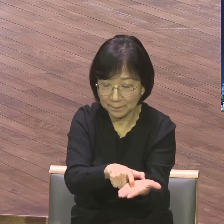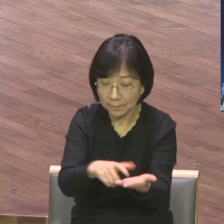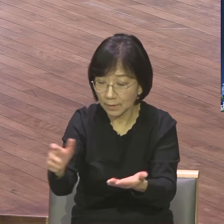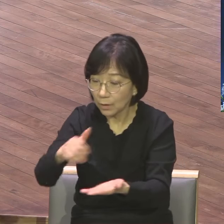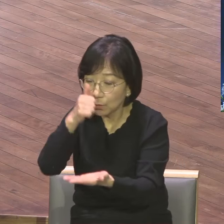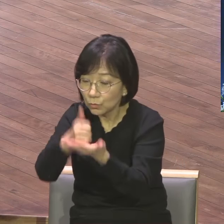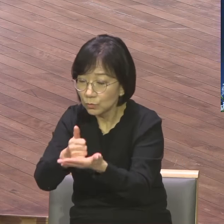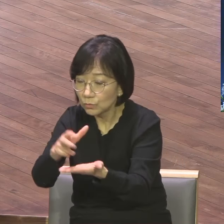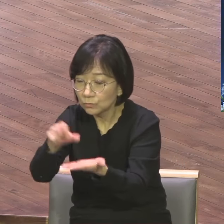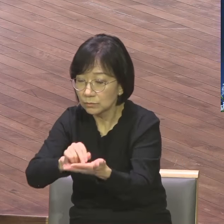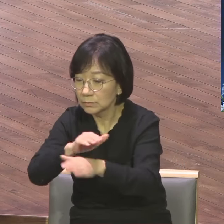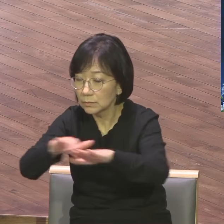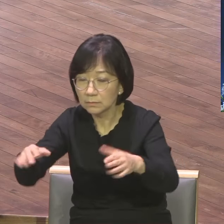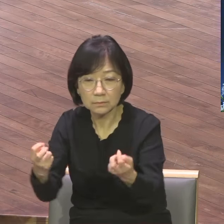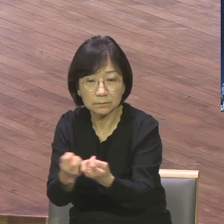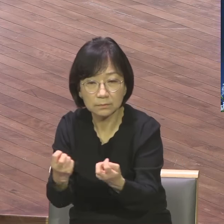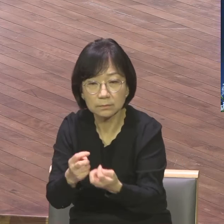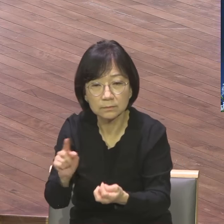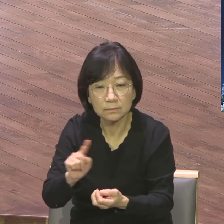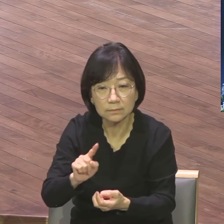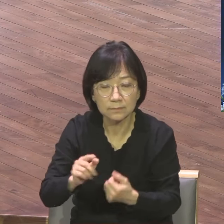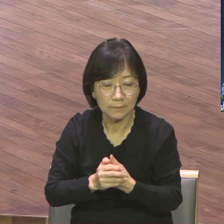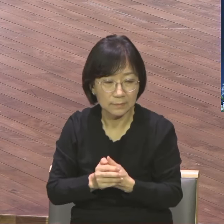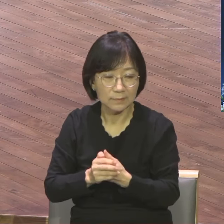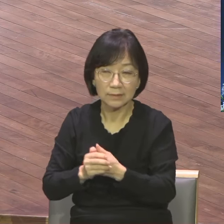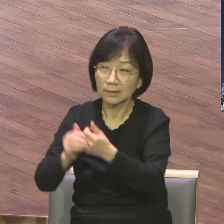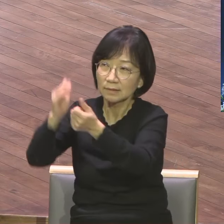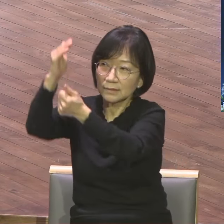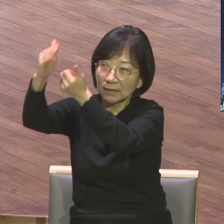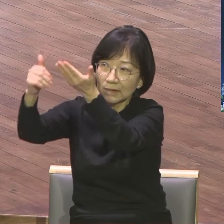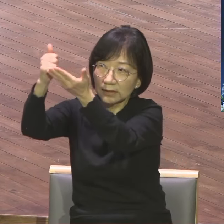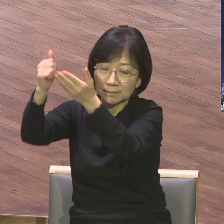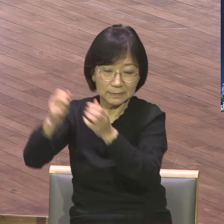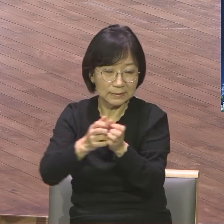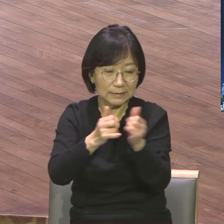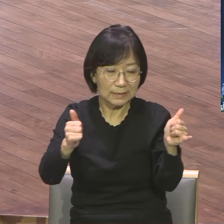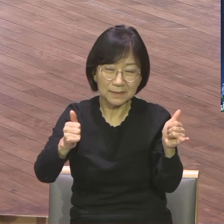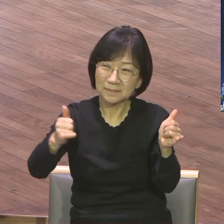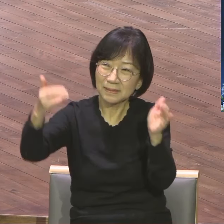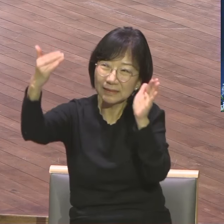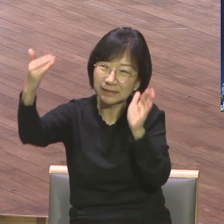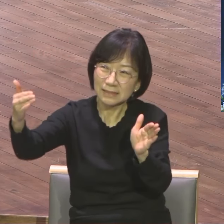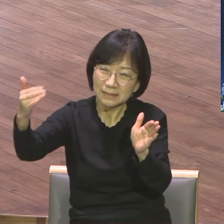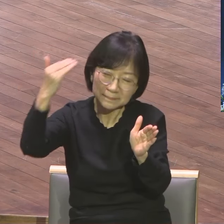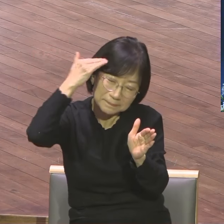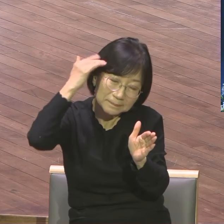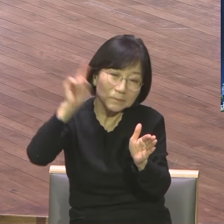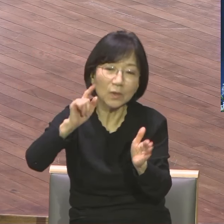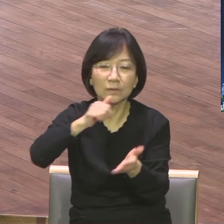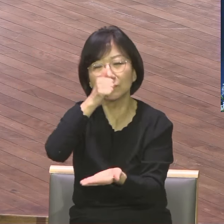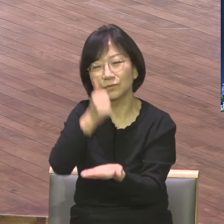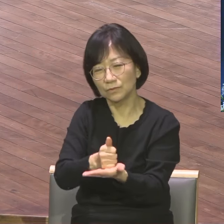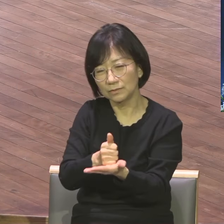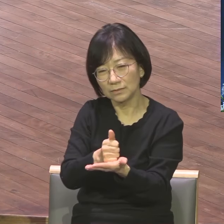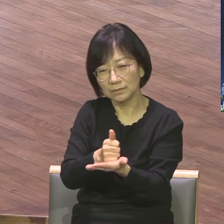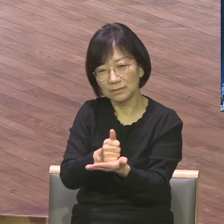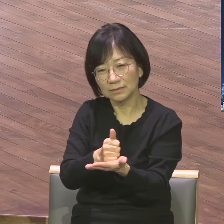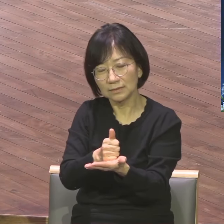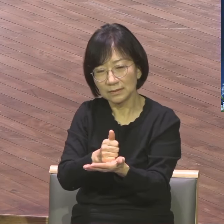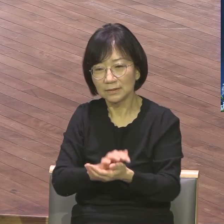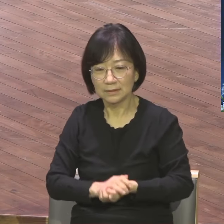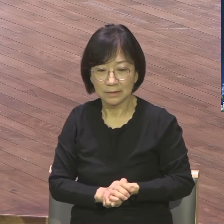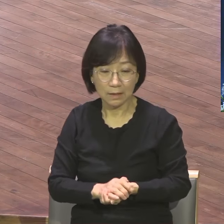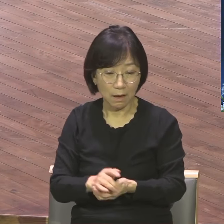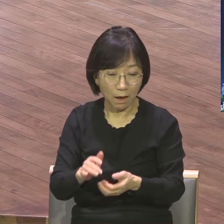문제를 해결받을 수 있을까? 하나님과 인간 사이를 가로막은 것도 죄입니다. 죄 때문에